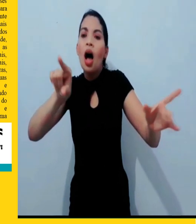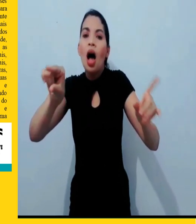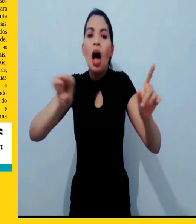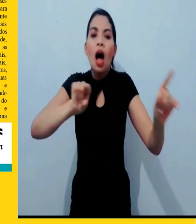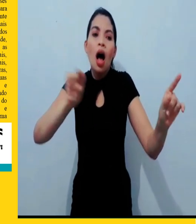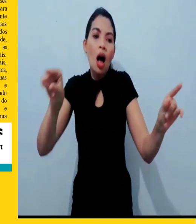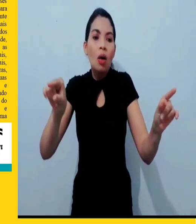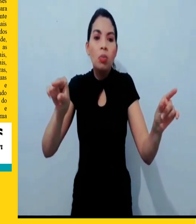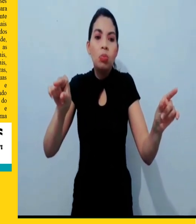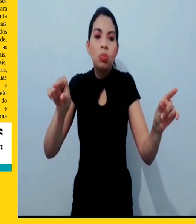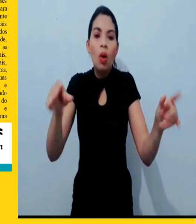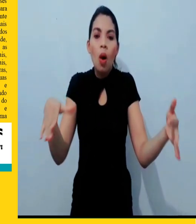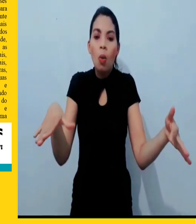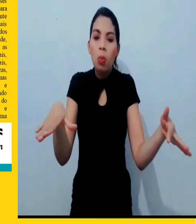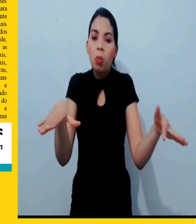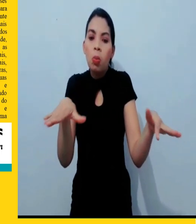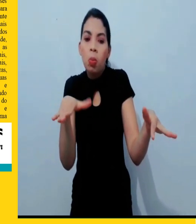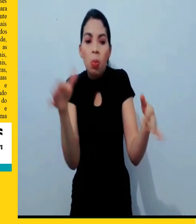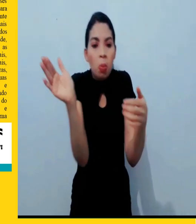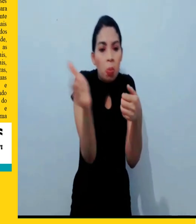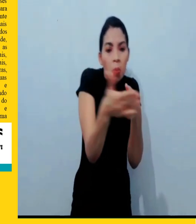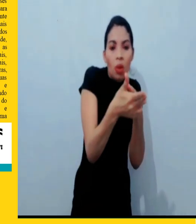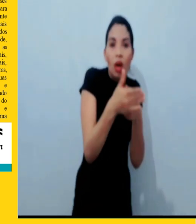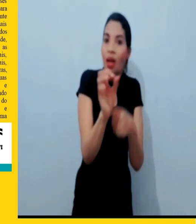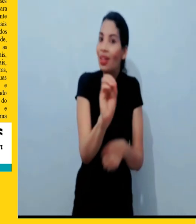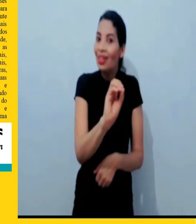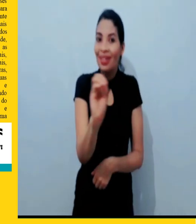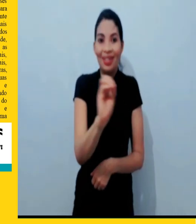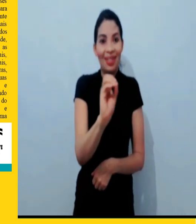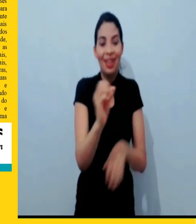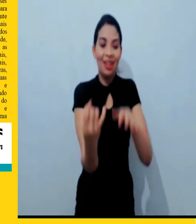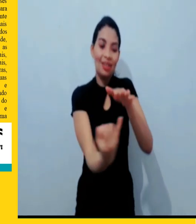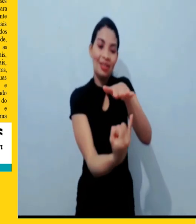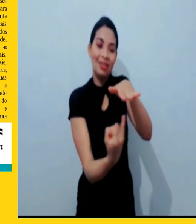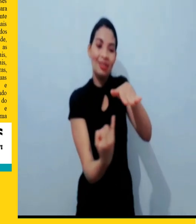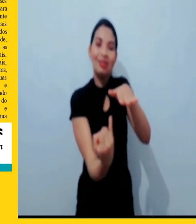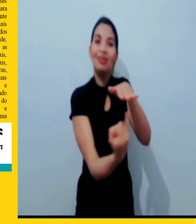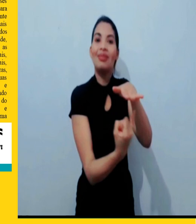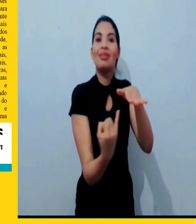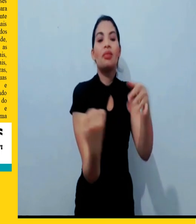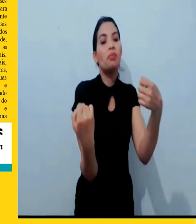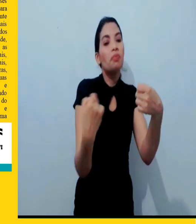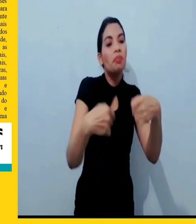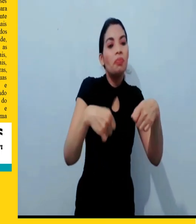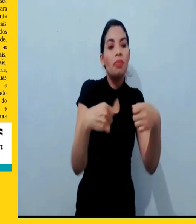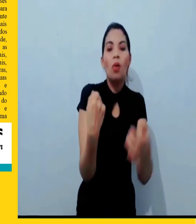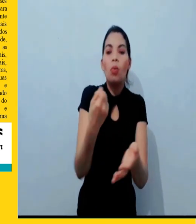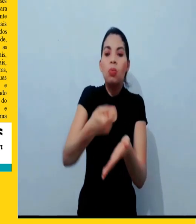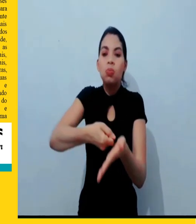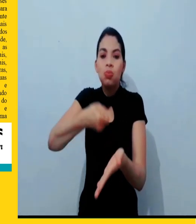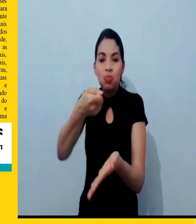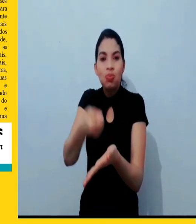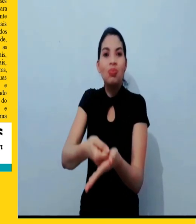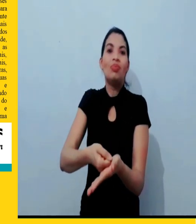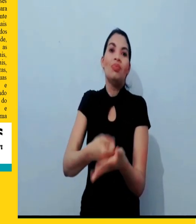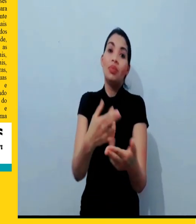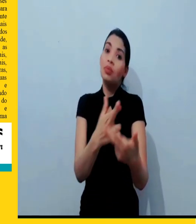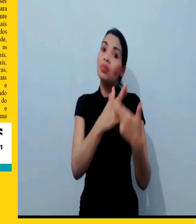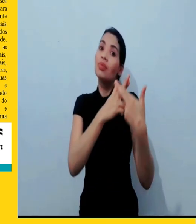uma escolha entre outras, é a própria vocação dessa instituição, uma